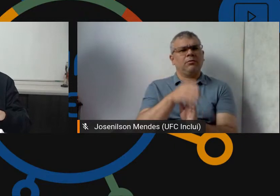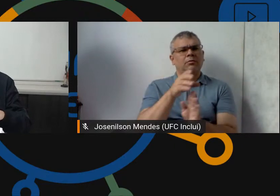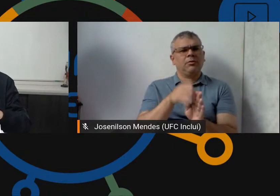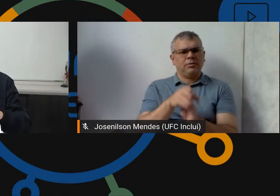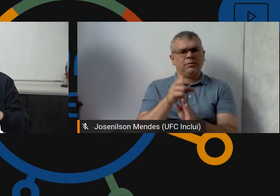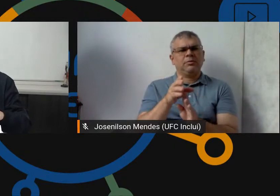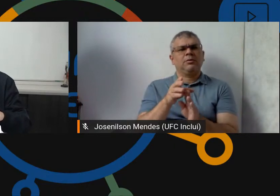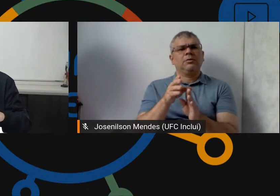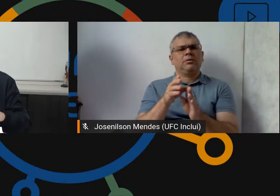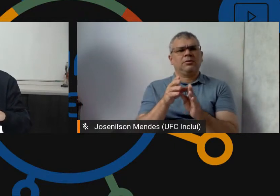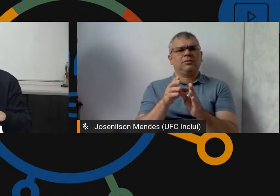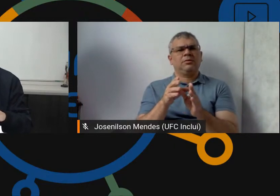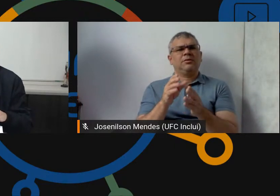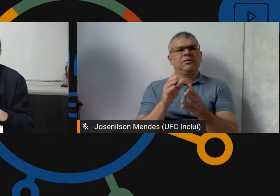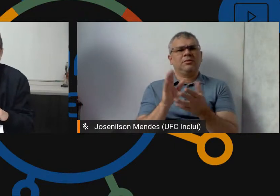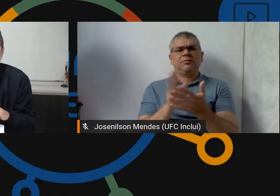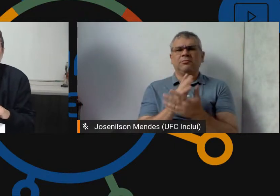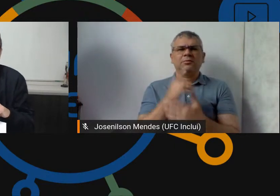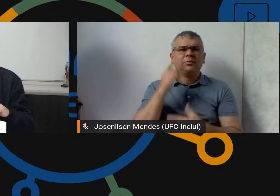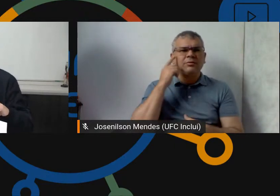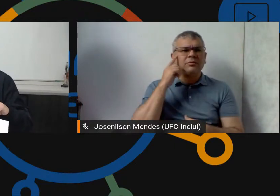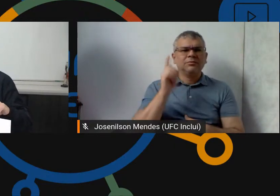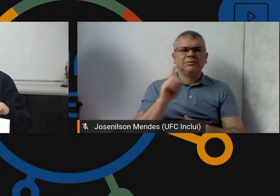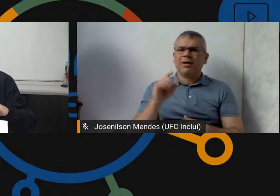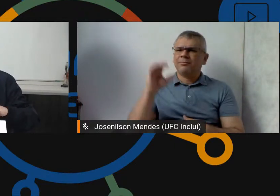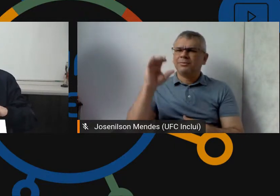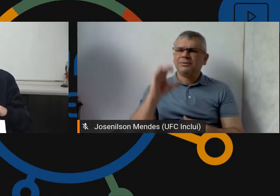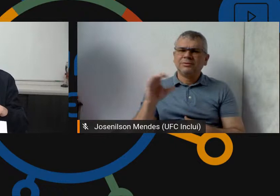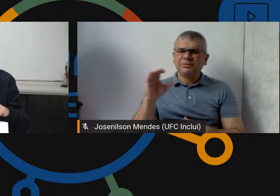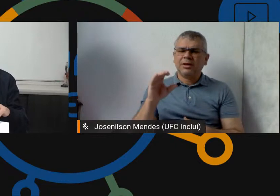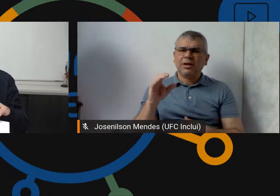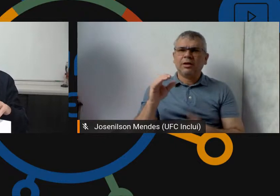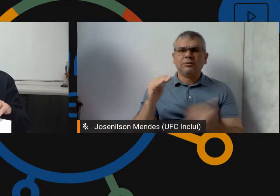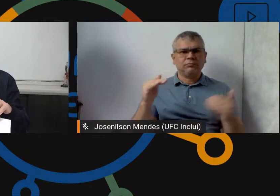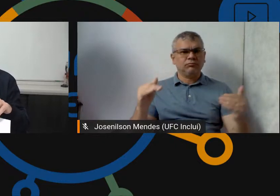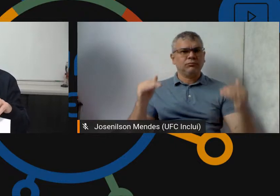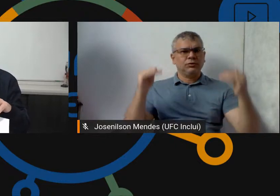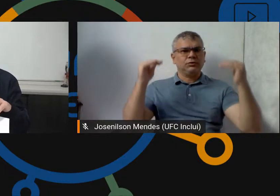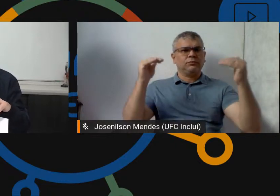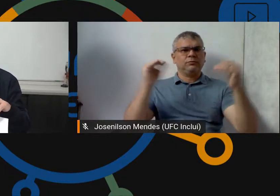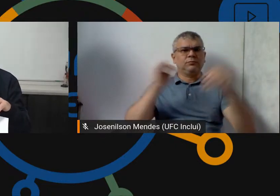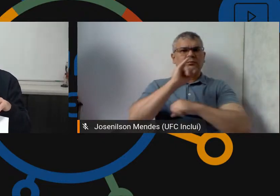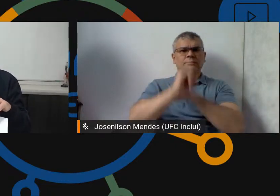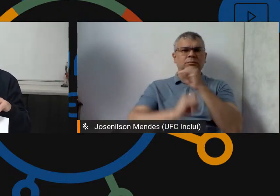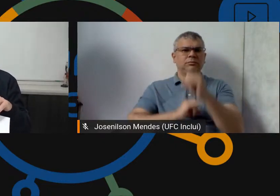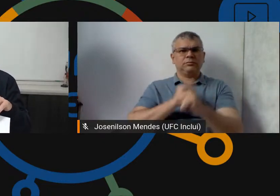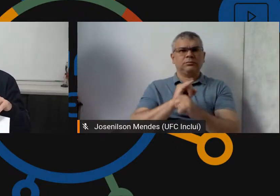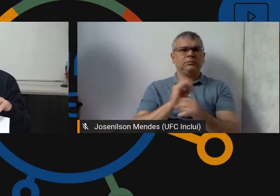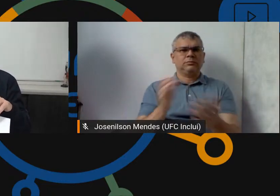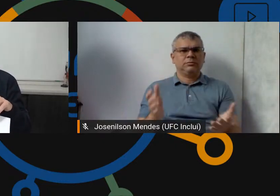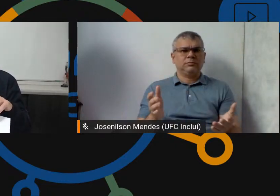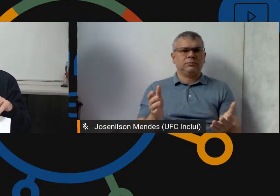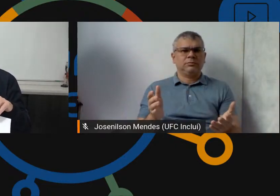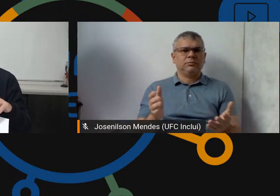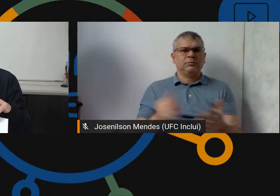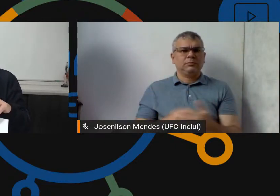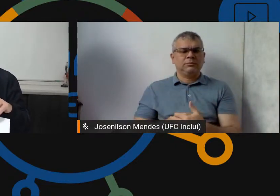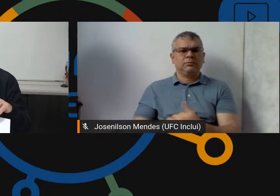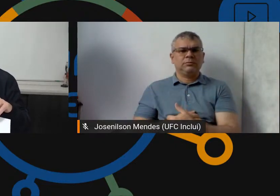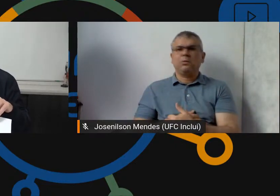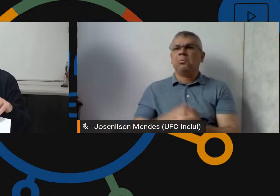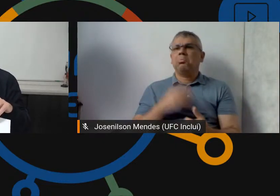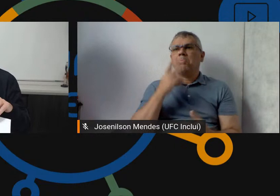que não têm nem noção do que seja uma ciência em nível internacional. Talvez nunca tenham discutido com cientistas da mesma área dele, de